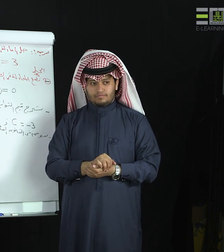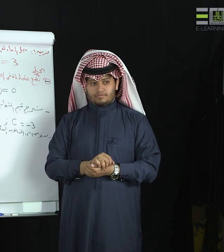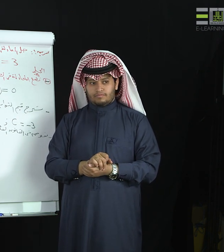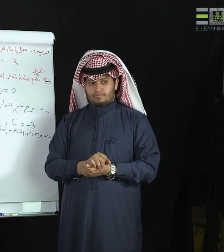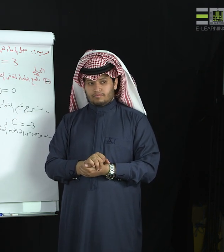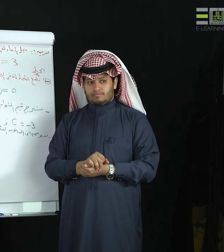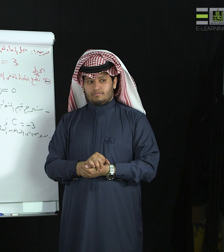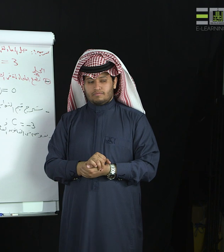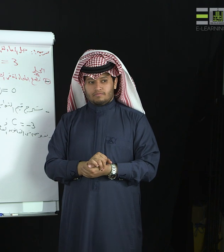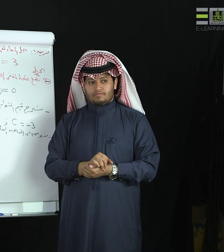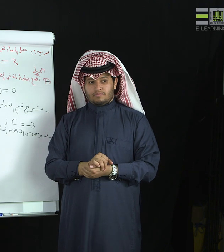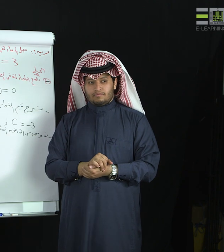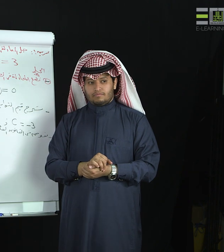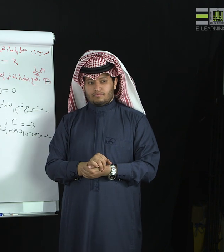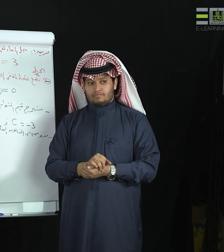طيب